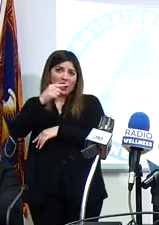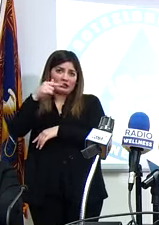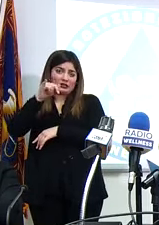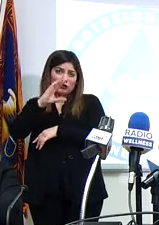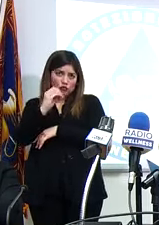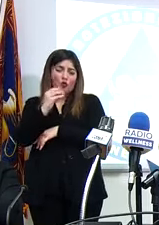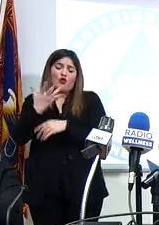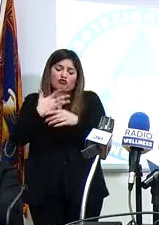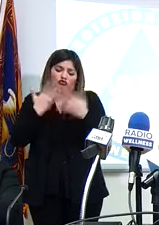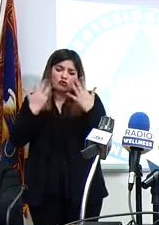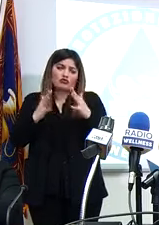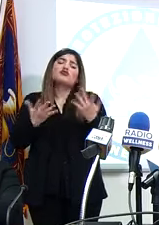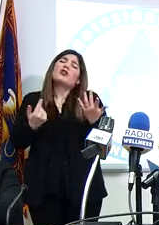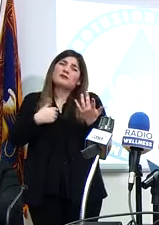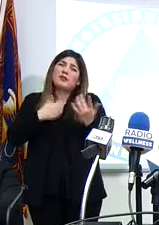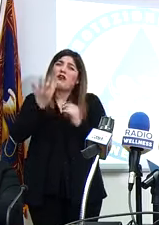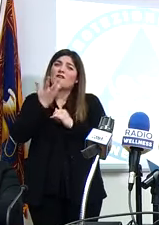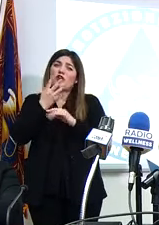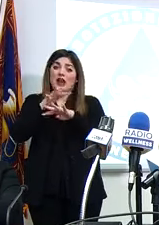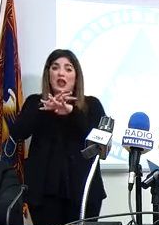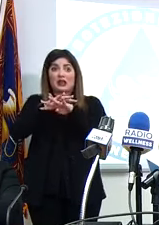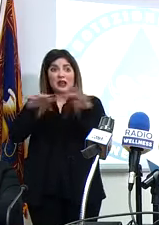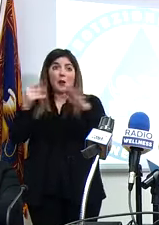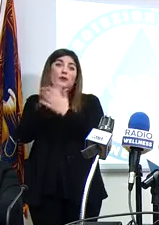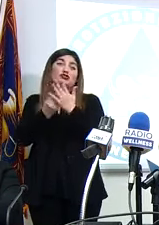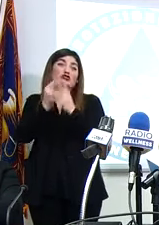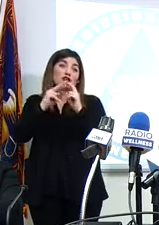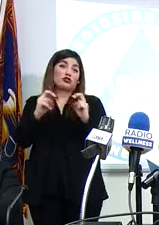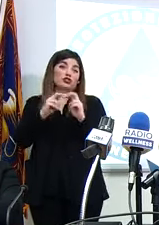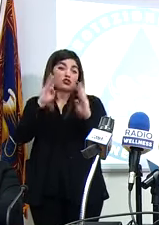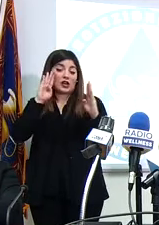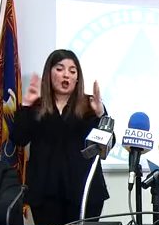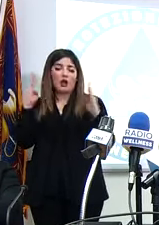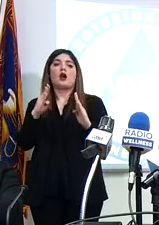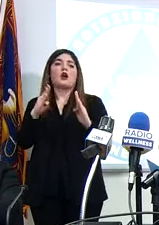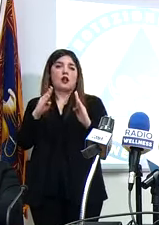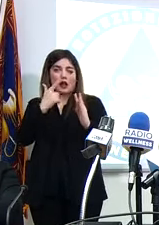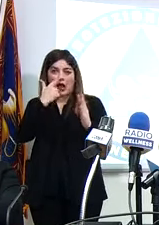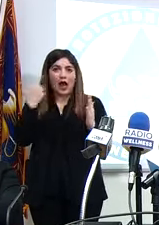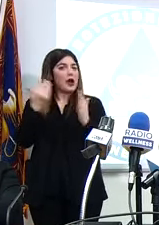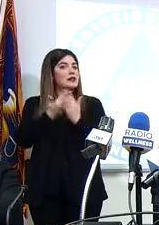adesso creiamo un network e proponiamo un progetto di ricerca ad hoc, che